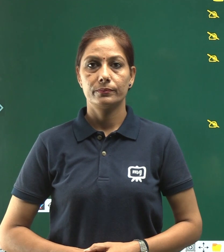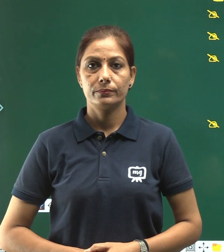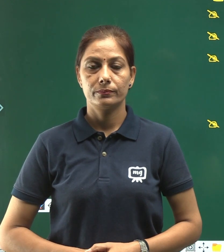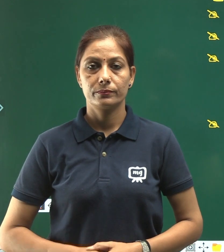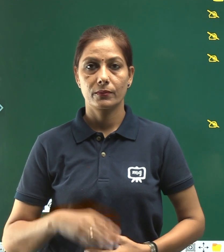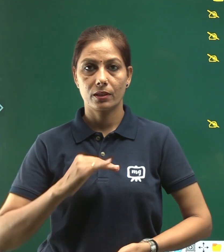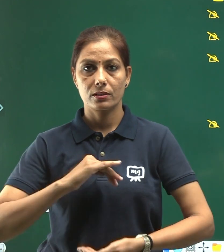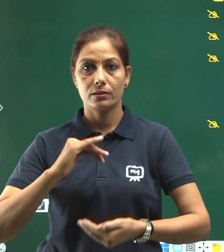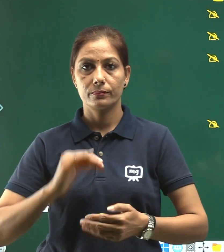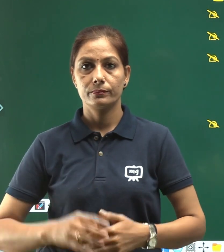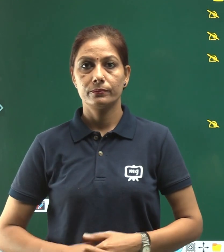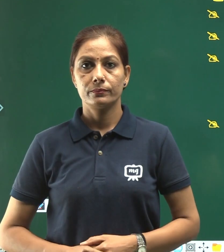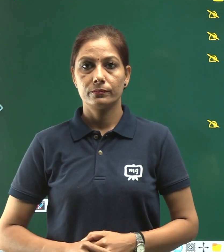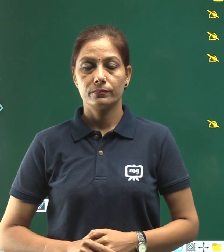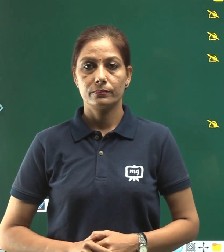इनका जन्म